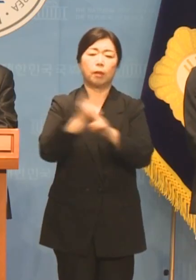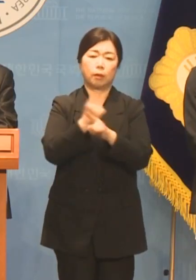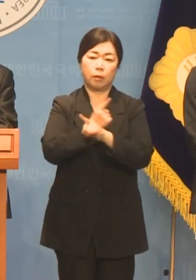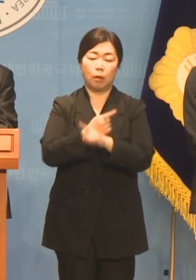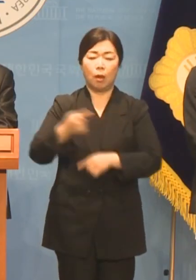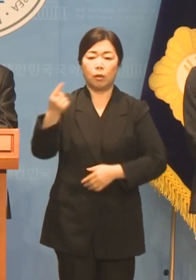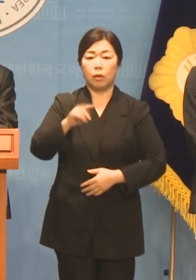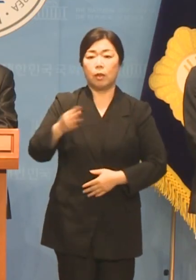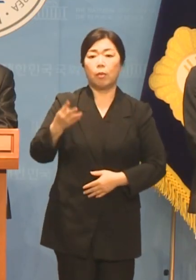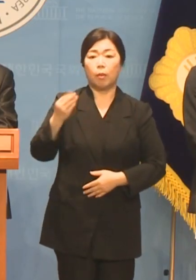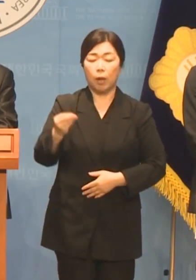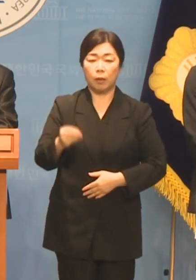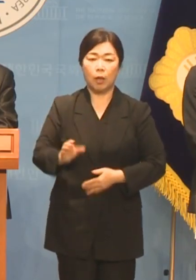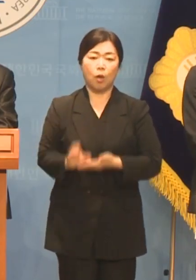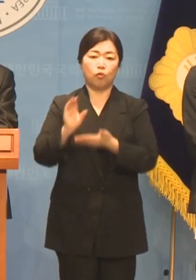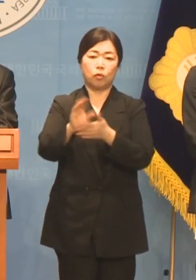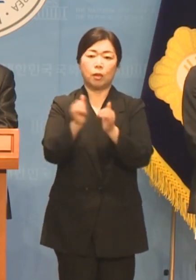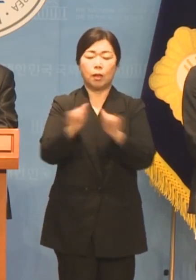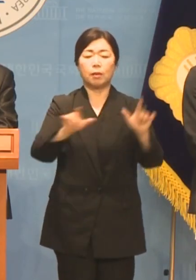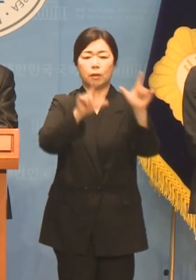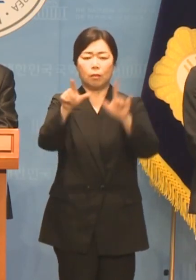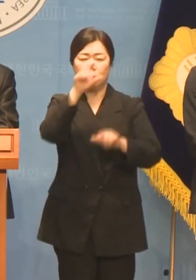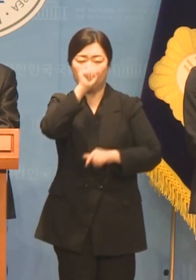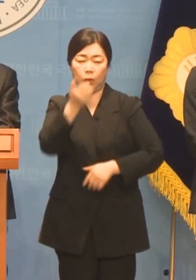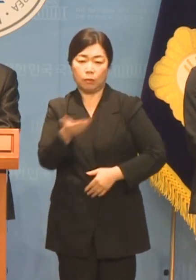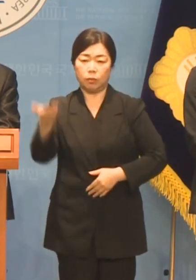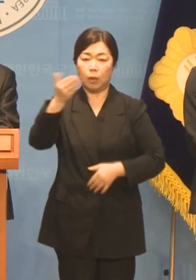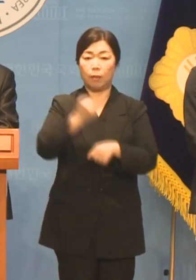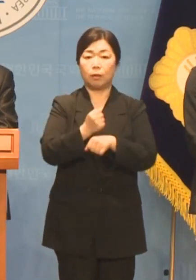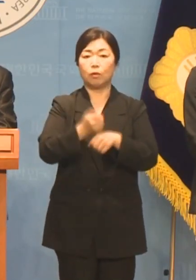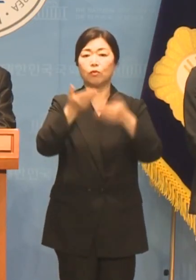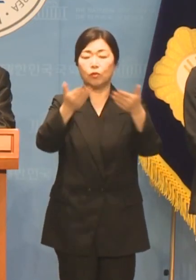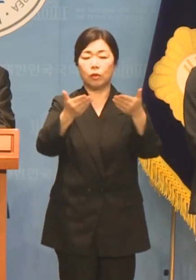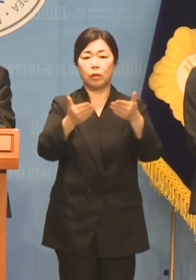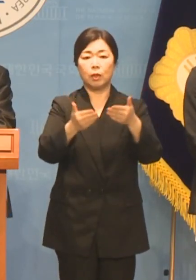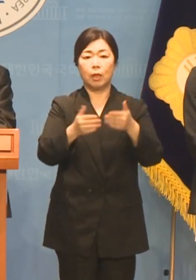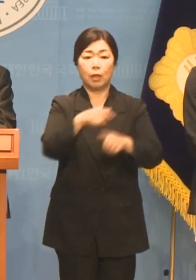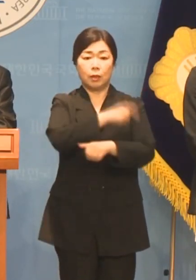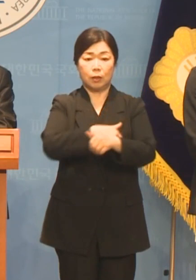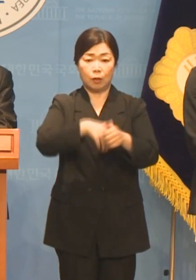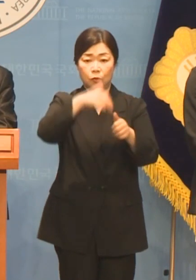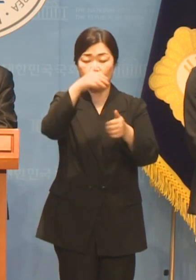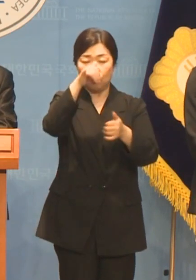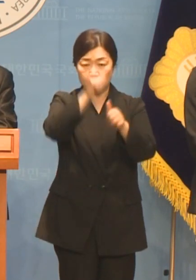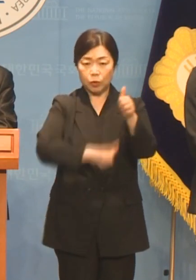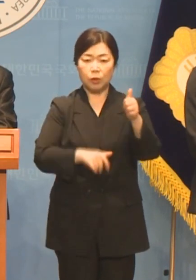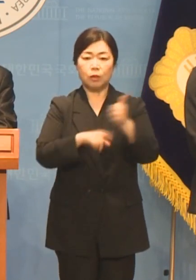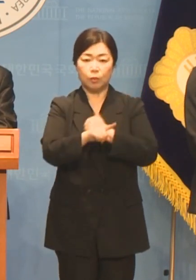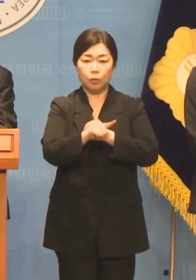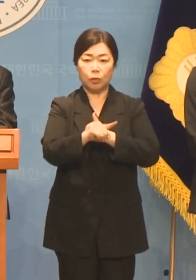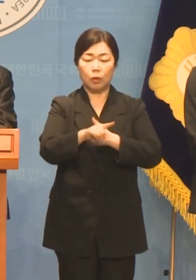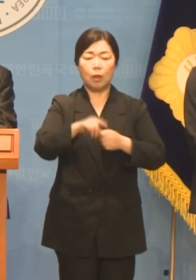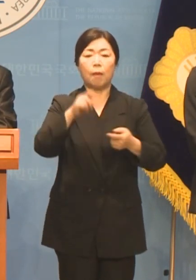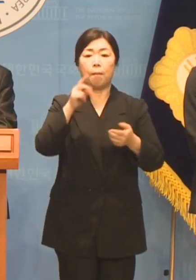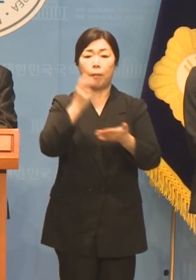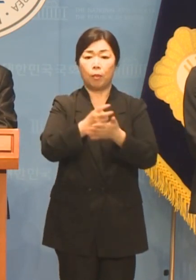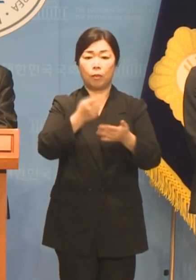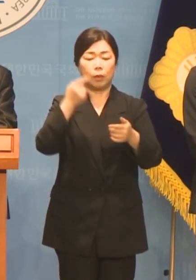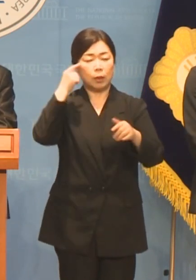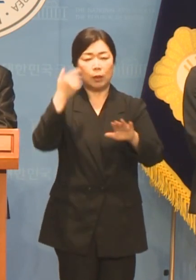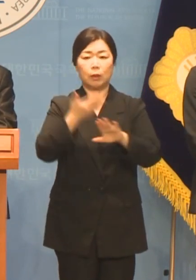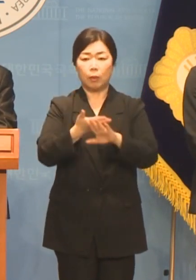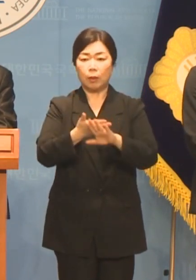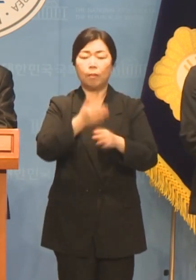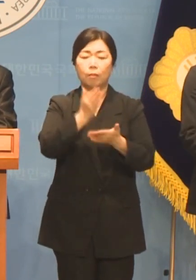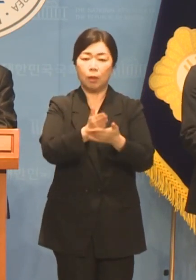국민 투자자 삶의 질을 높이는 상법 이사 충실 의무 개정을 반대하지 말 것을 촉구하며 대선